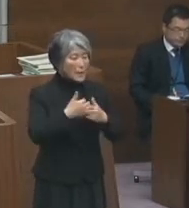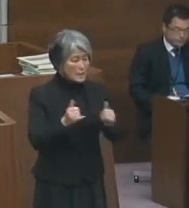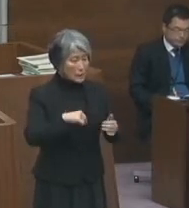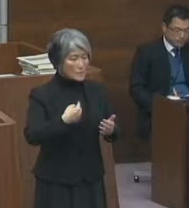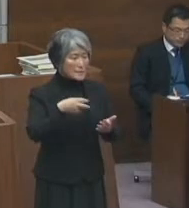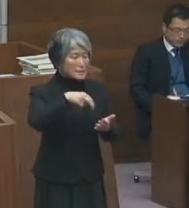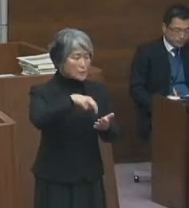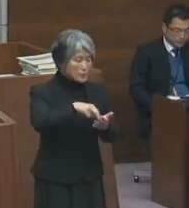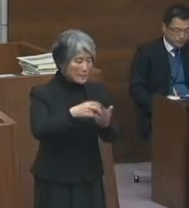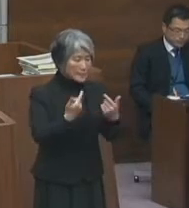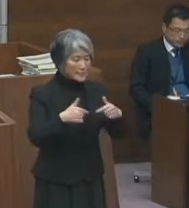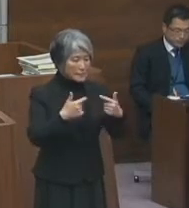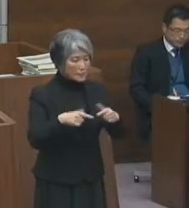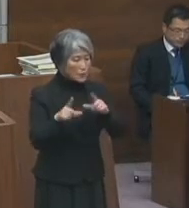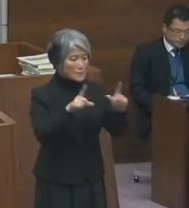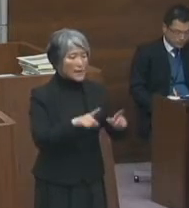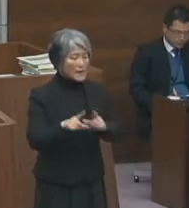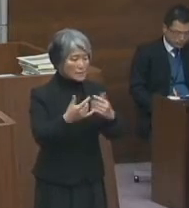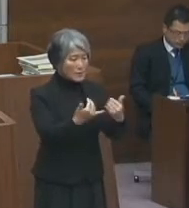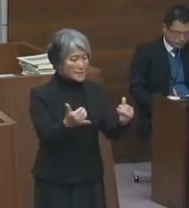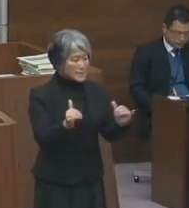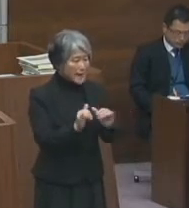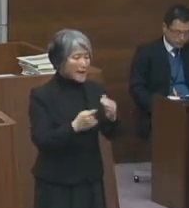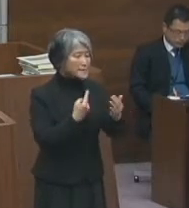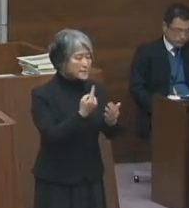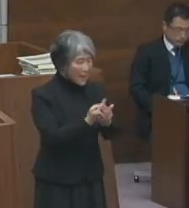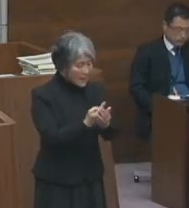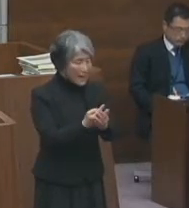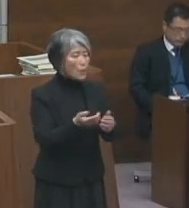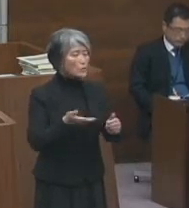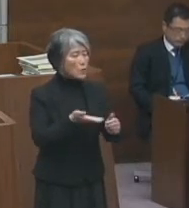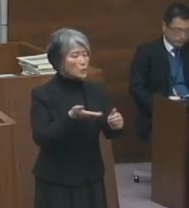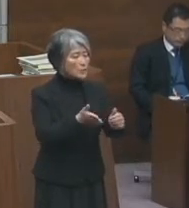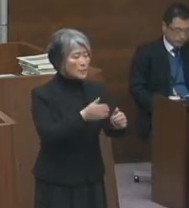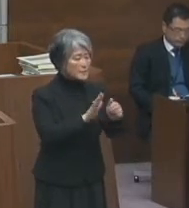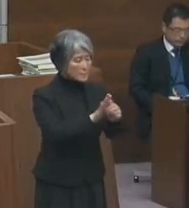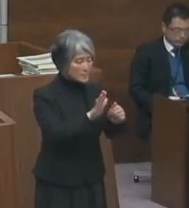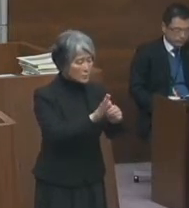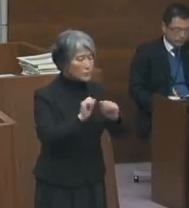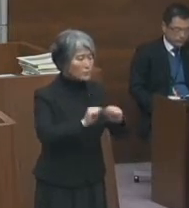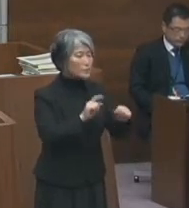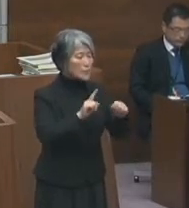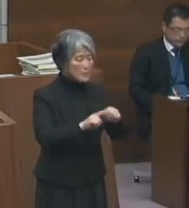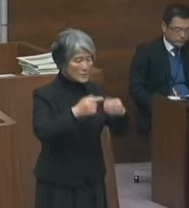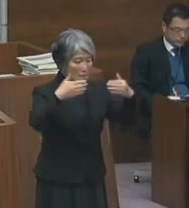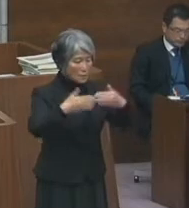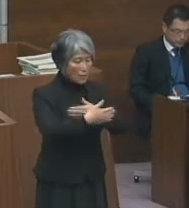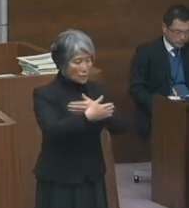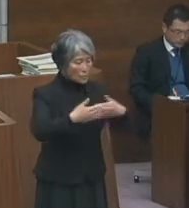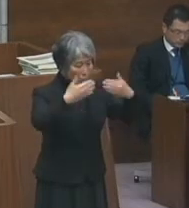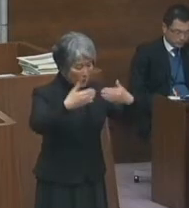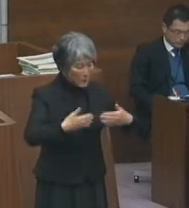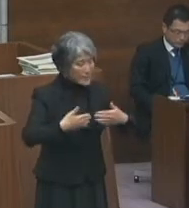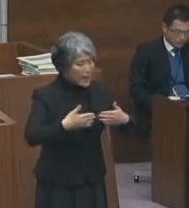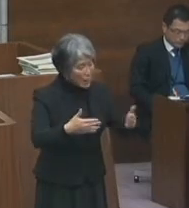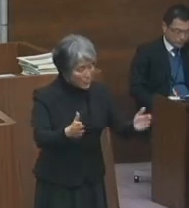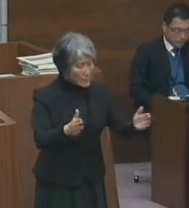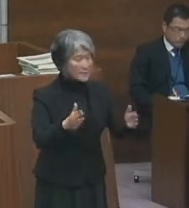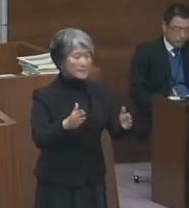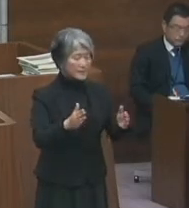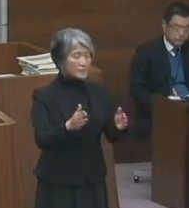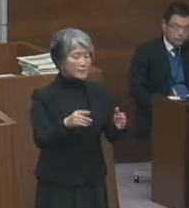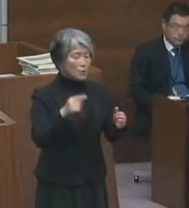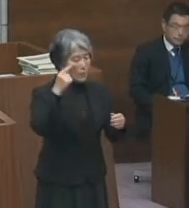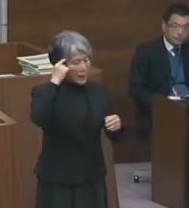社会参加を支援するため、本市では平成14年に明石交通バリアフリー基本構想を策定し、JR